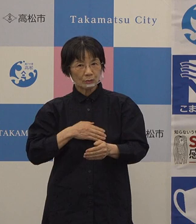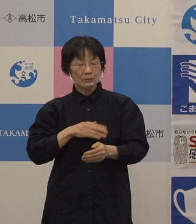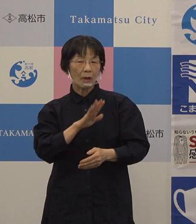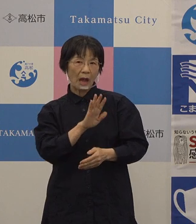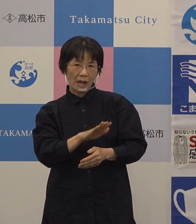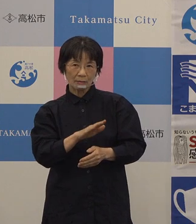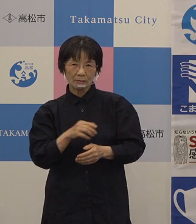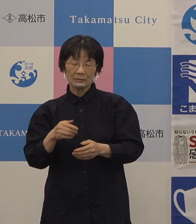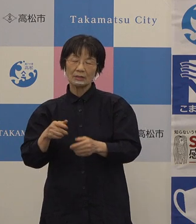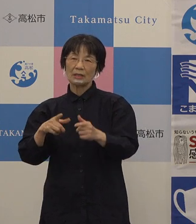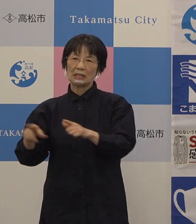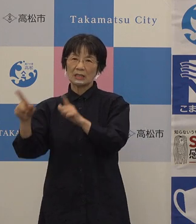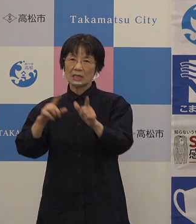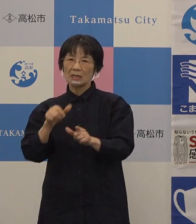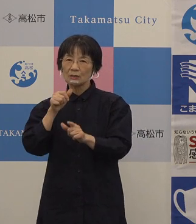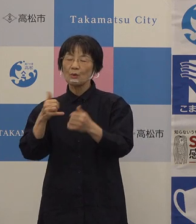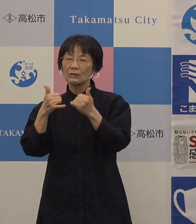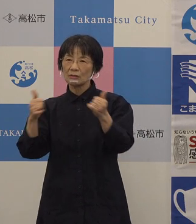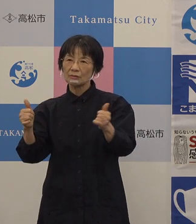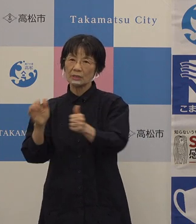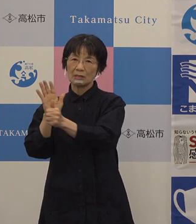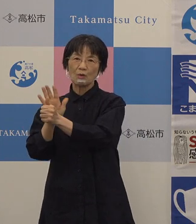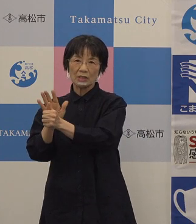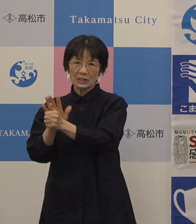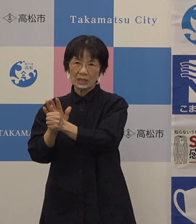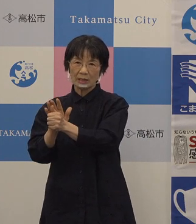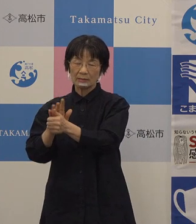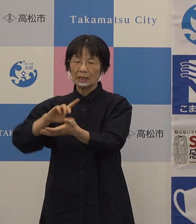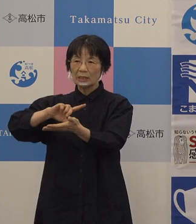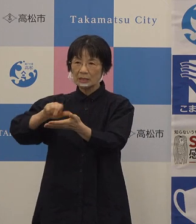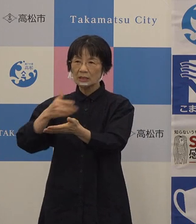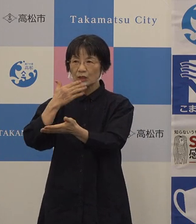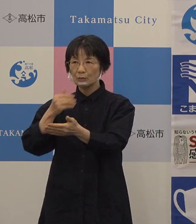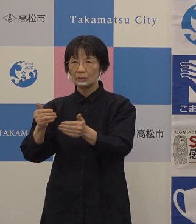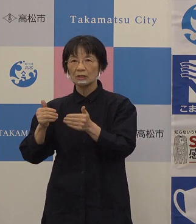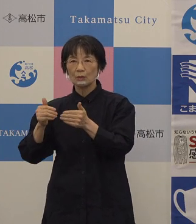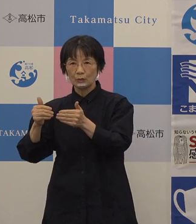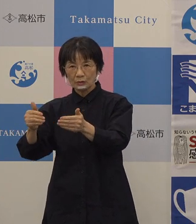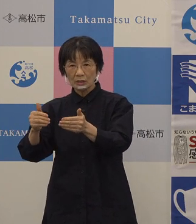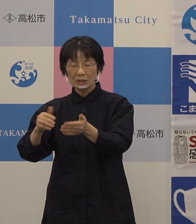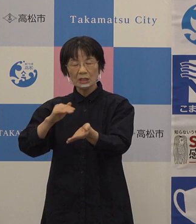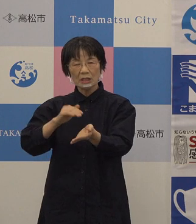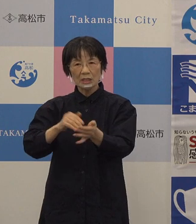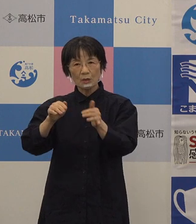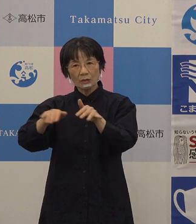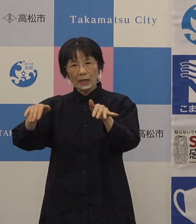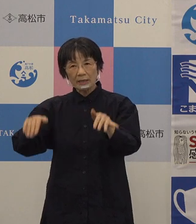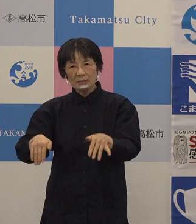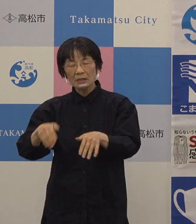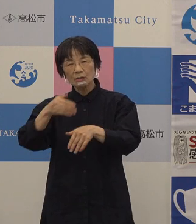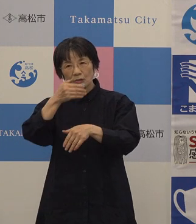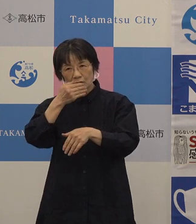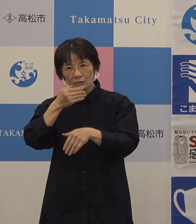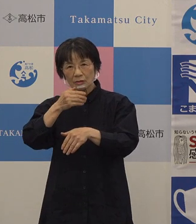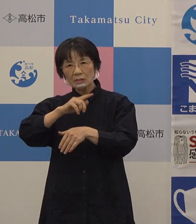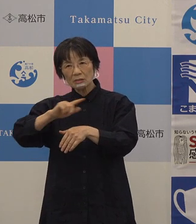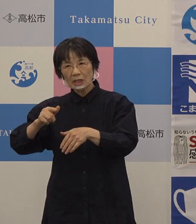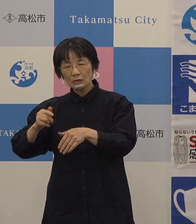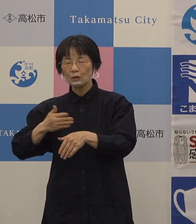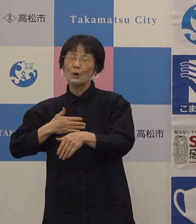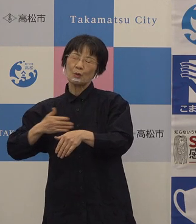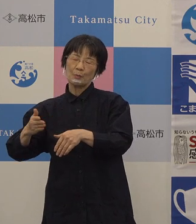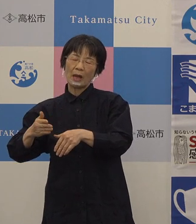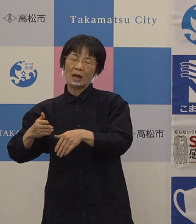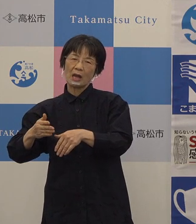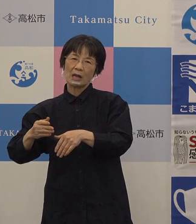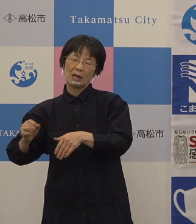窮者等への自立支援や地域福祉の推進、また医療体制の充実の不満度が増加